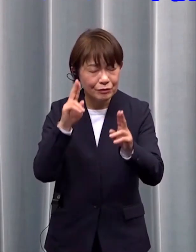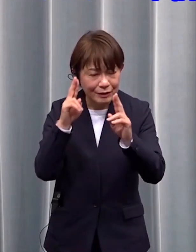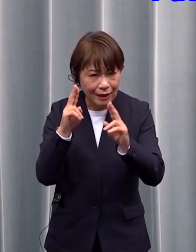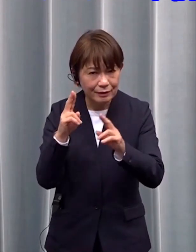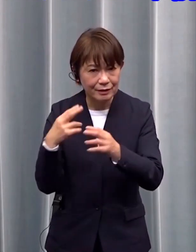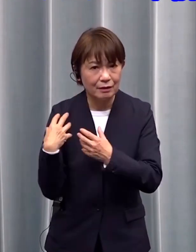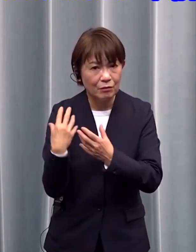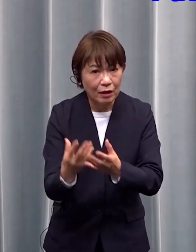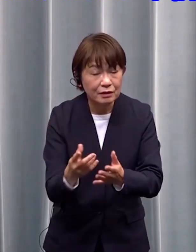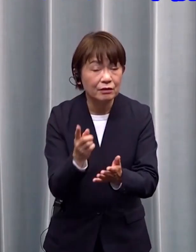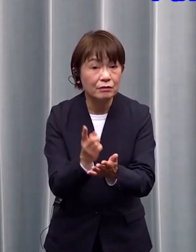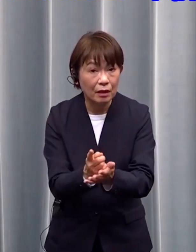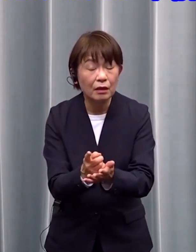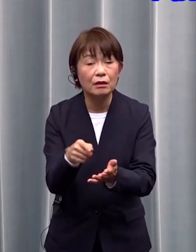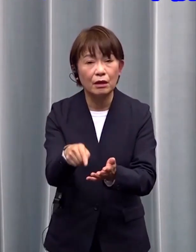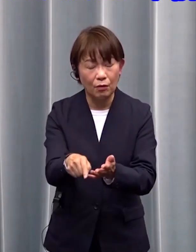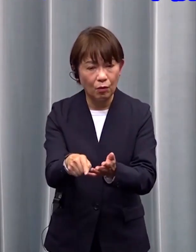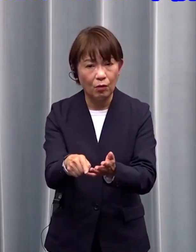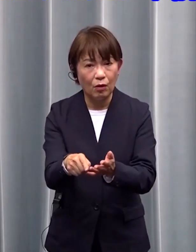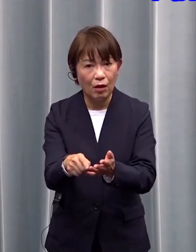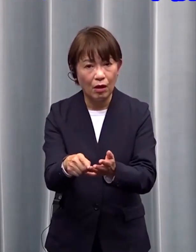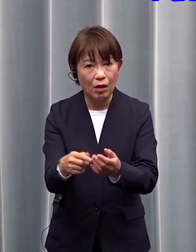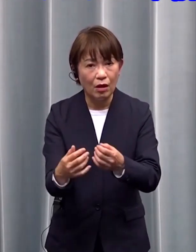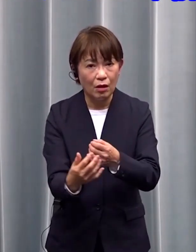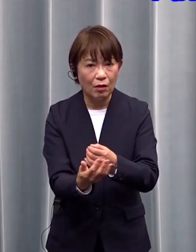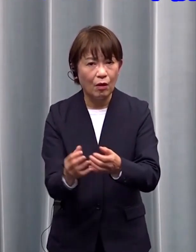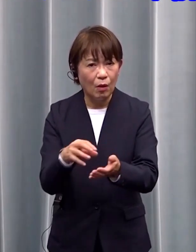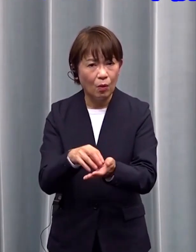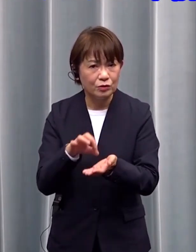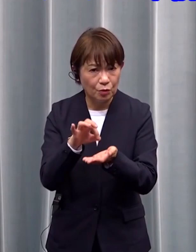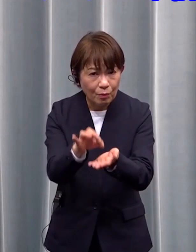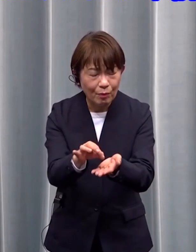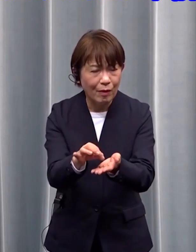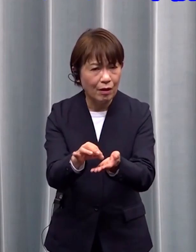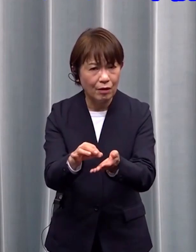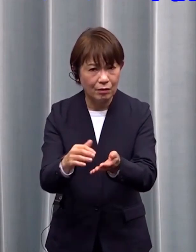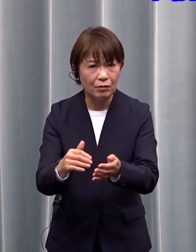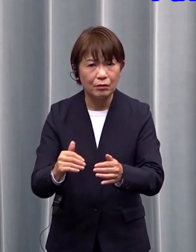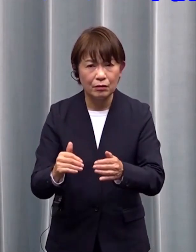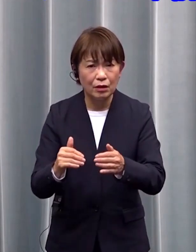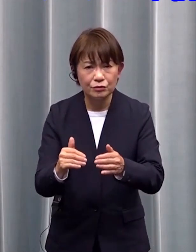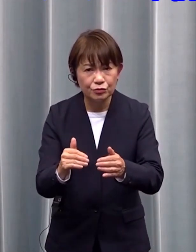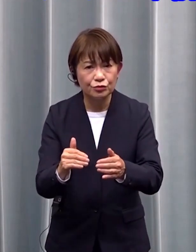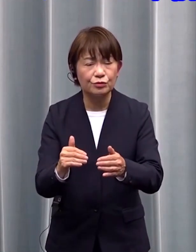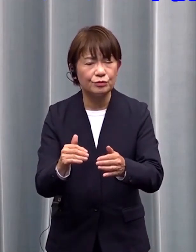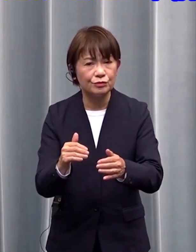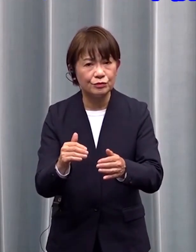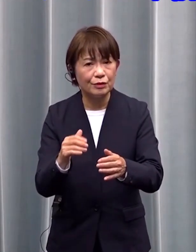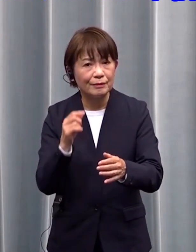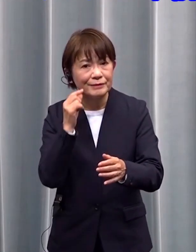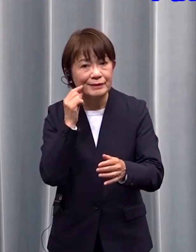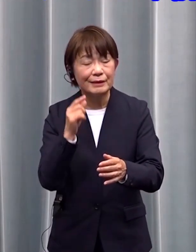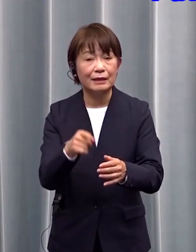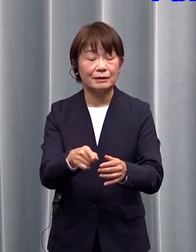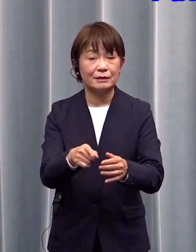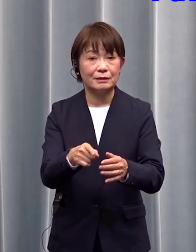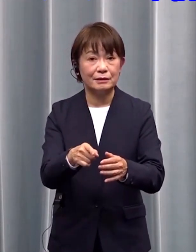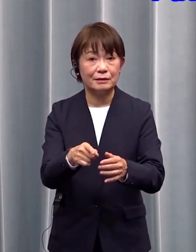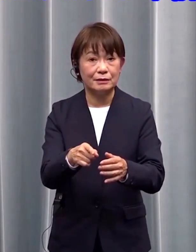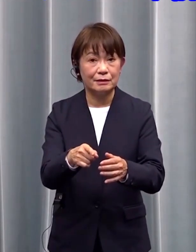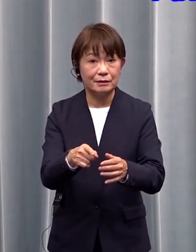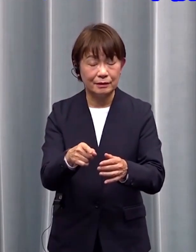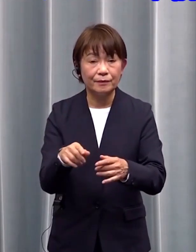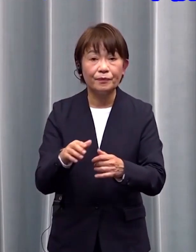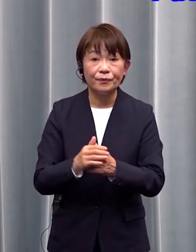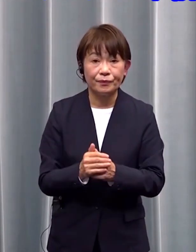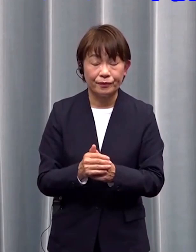償についても、もう本当に遅くて進んでいません。で、財政確認できないという人は、スマイルアップの弁護士に会って